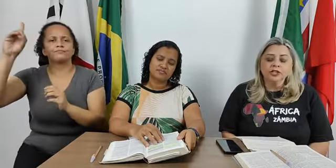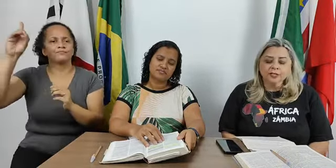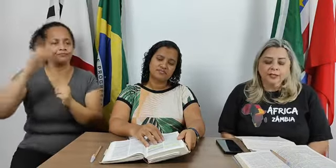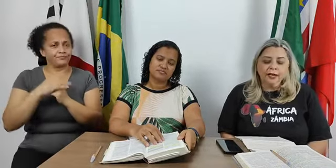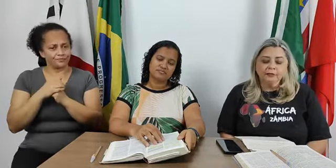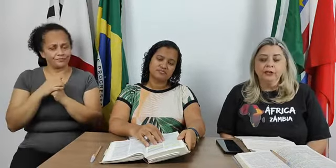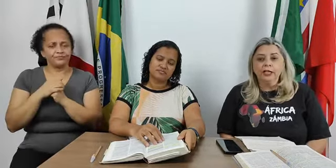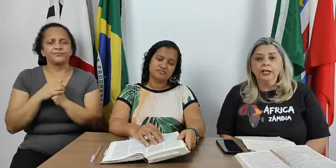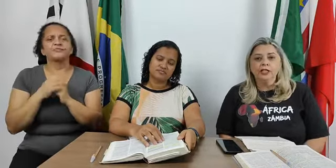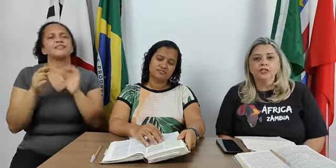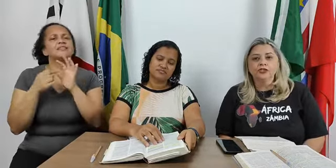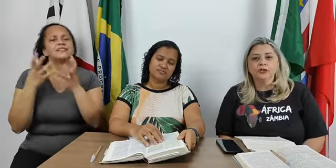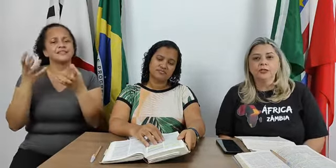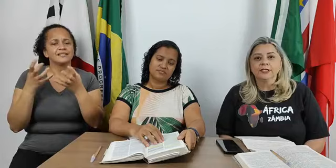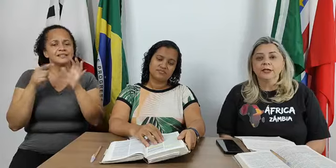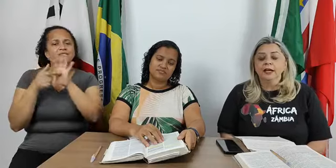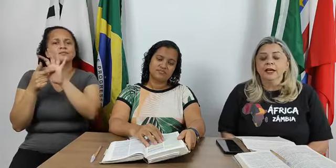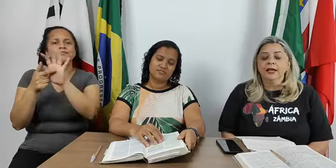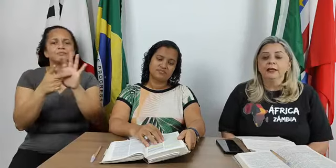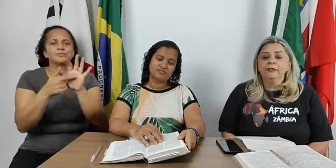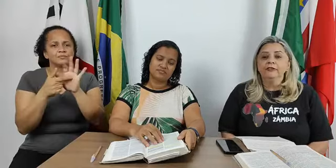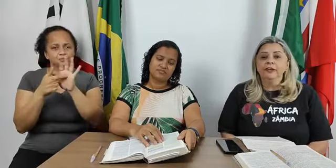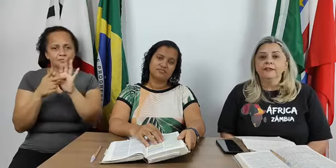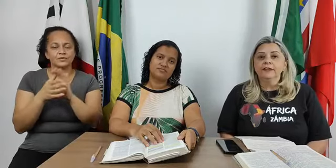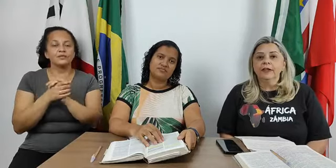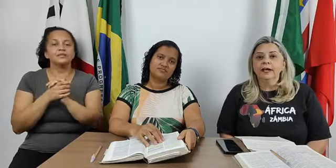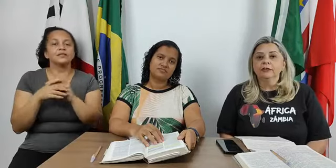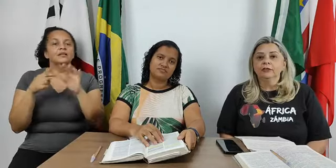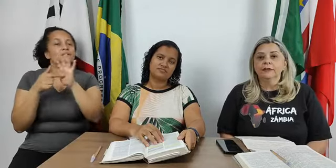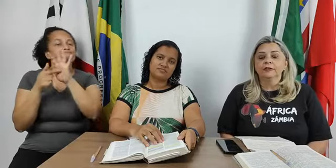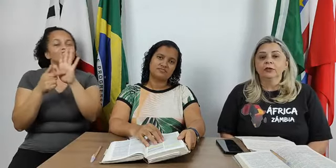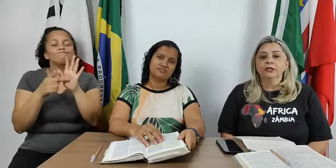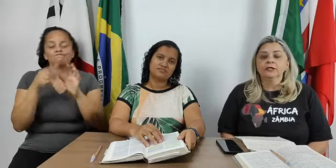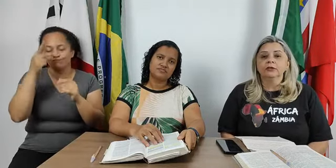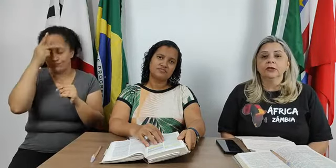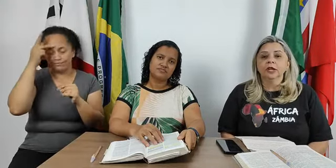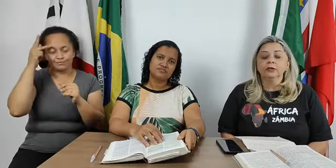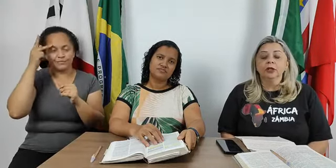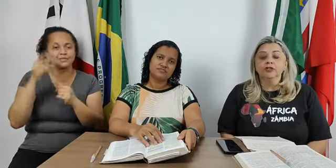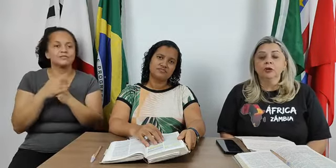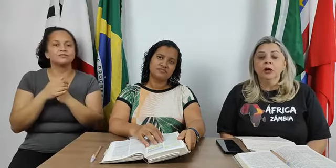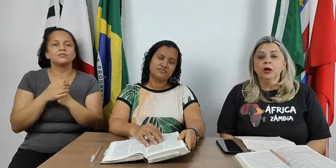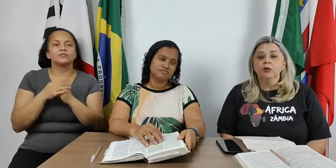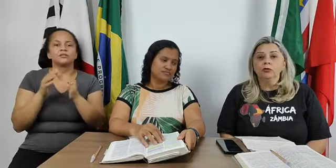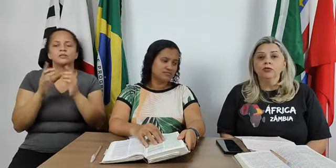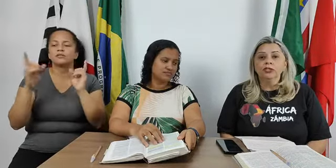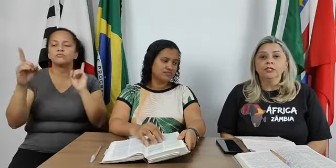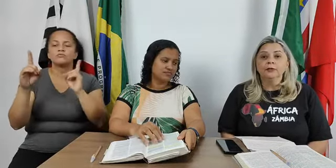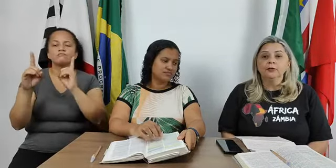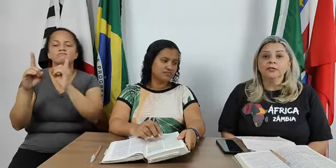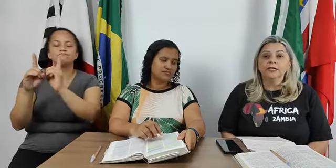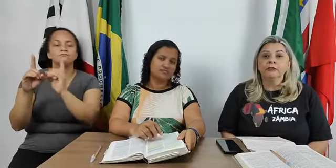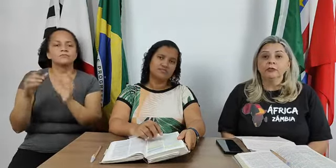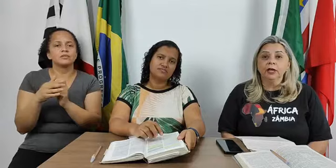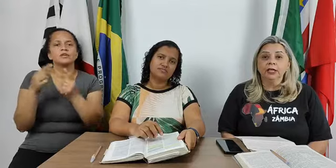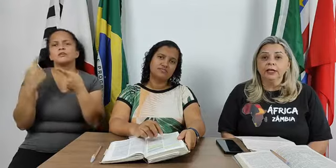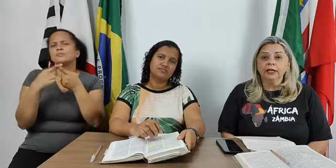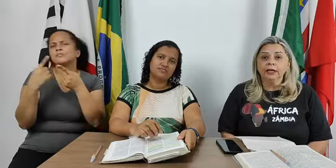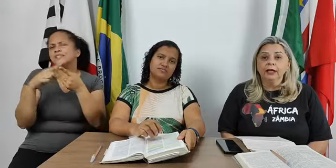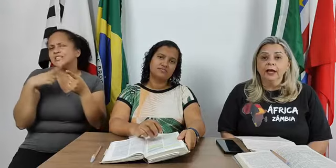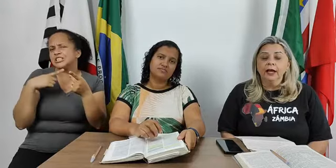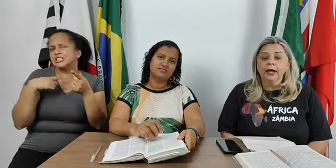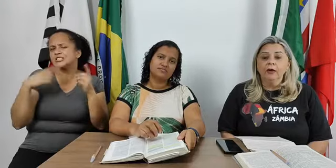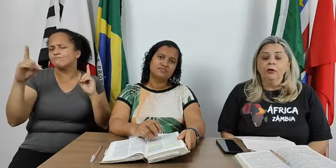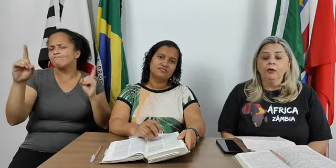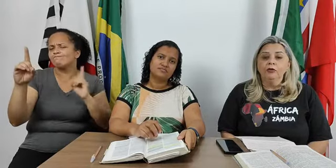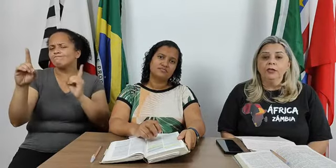para registrar. Foi ele que registrou ele que fez esse relato dessa oração, né? Porque alguns discípulos estavam